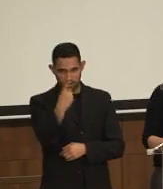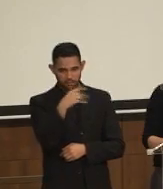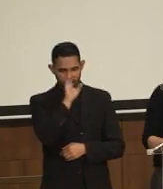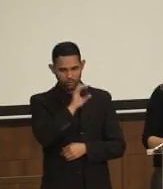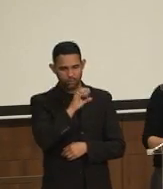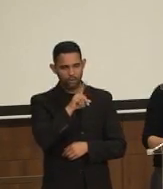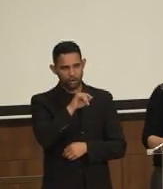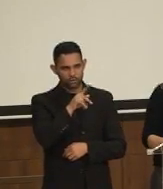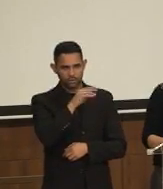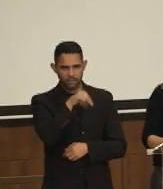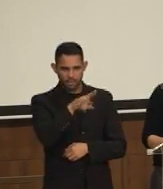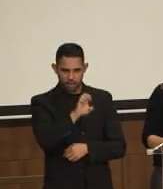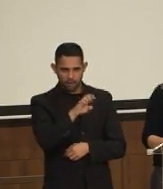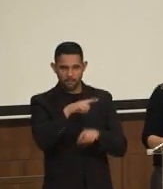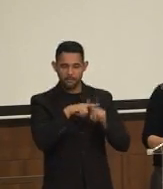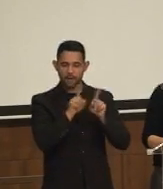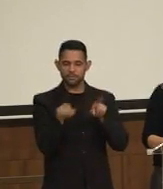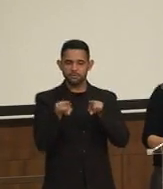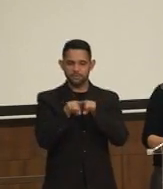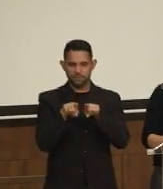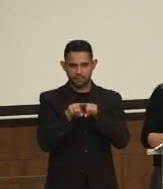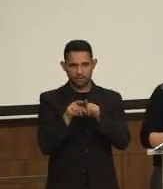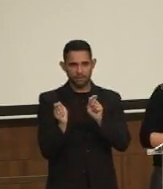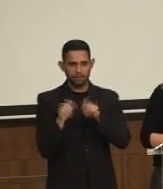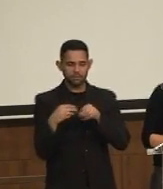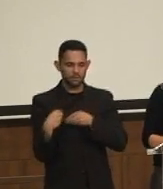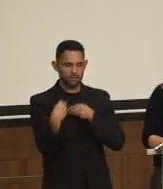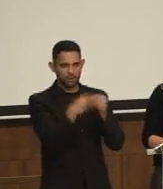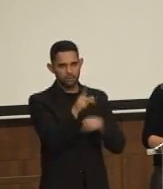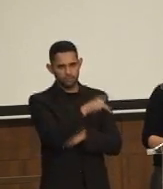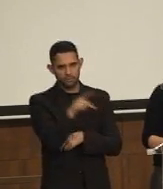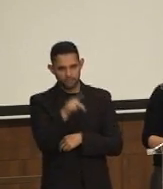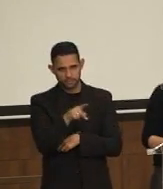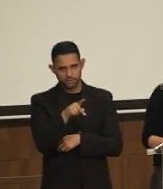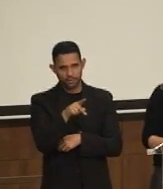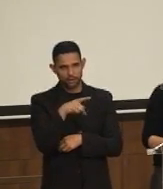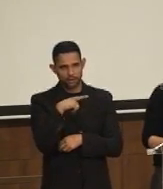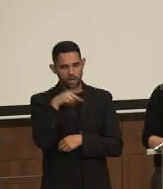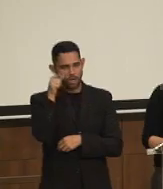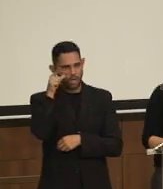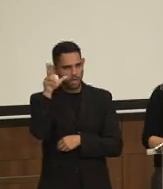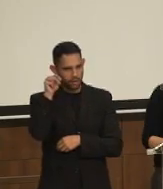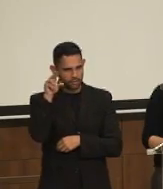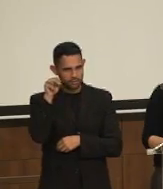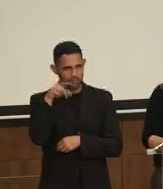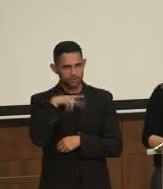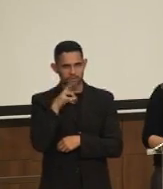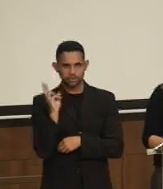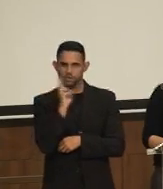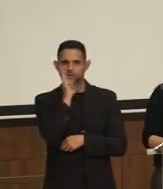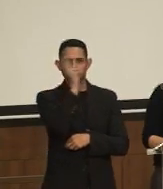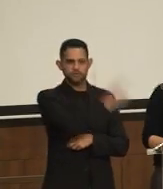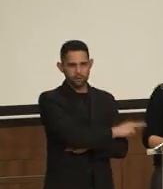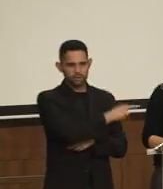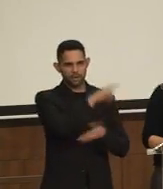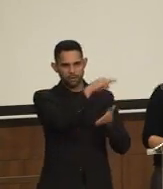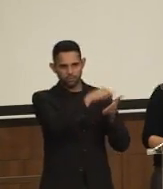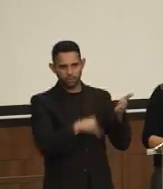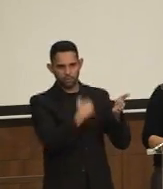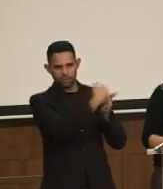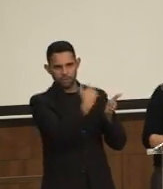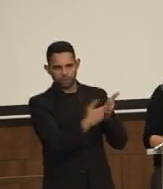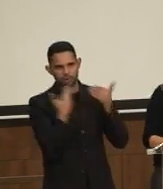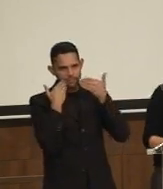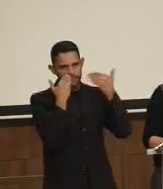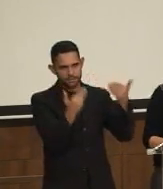Código Penal, mas também concedeu ao professor Elcio direito de resposta aos documentos